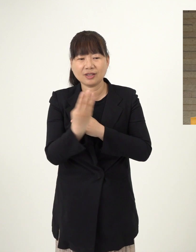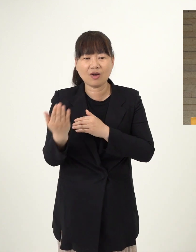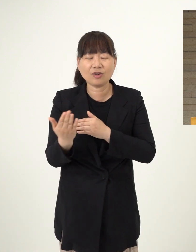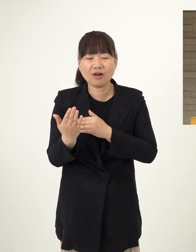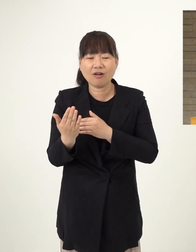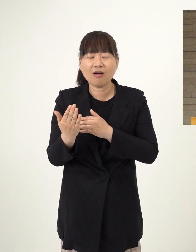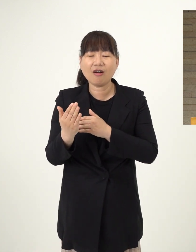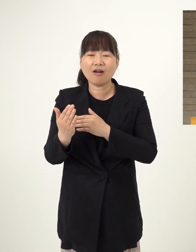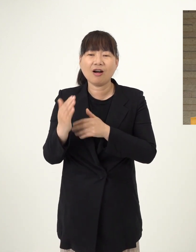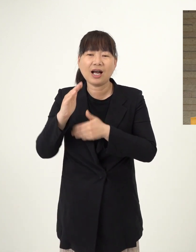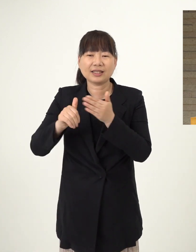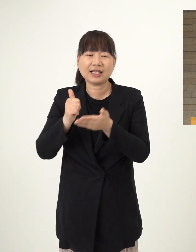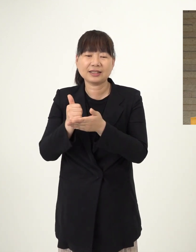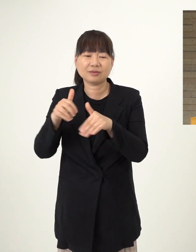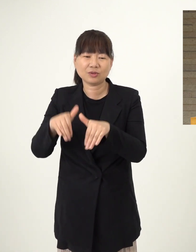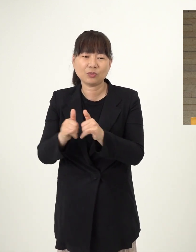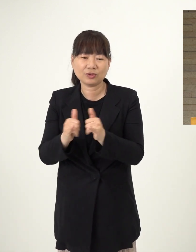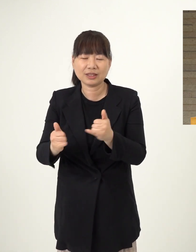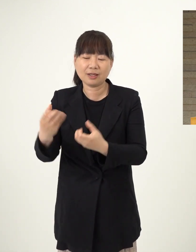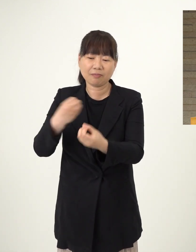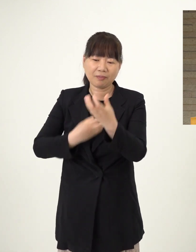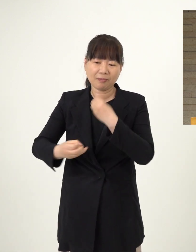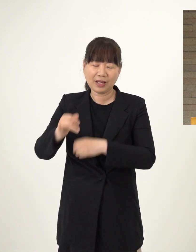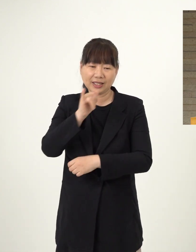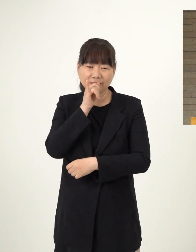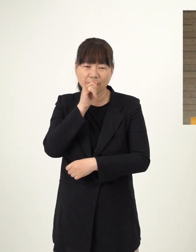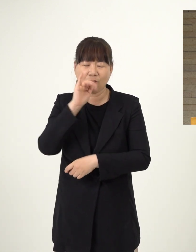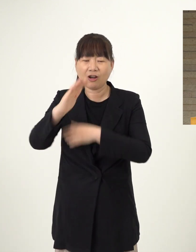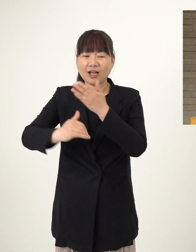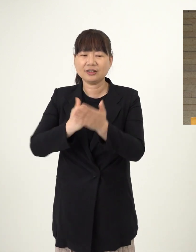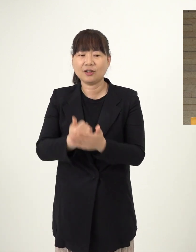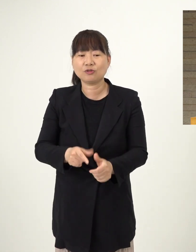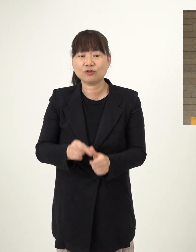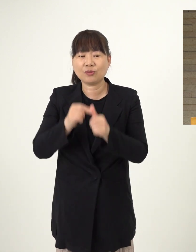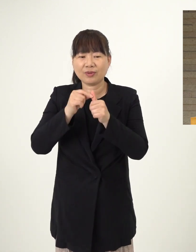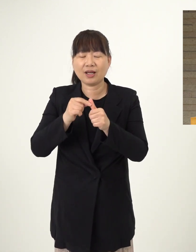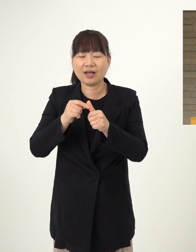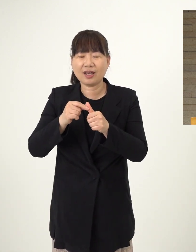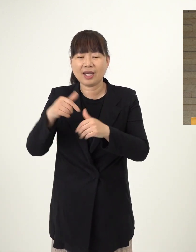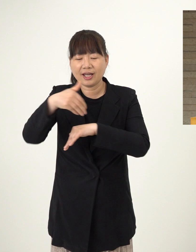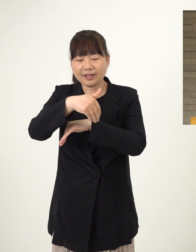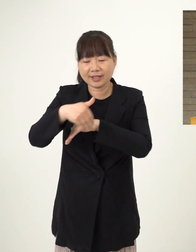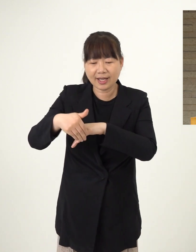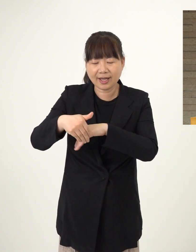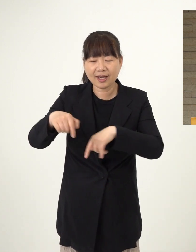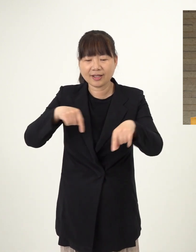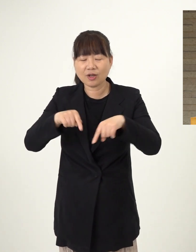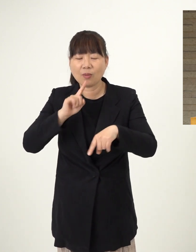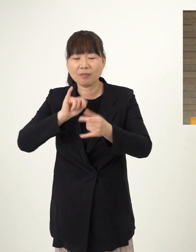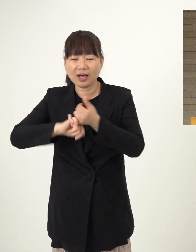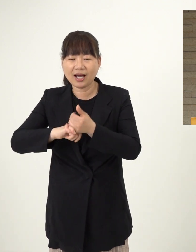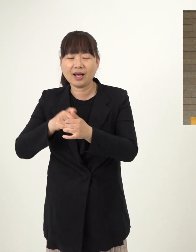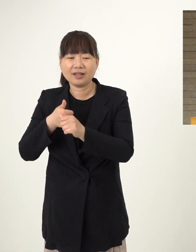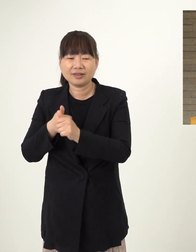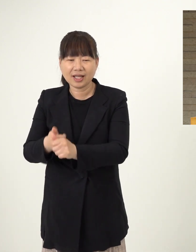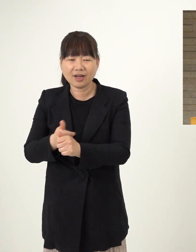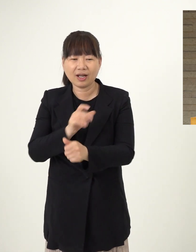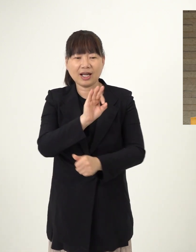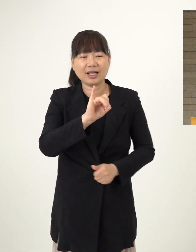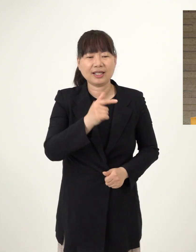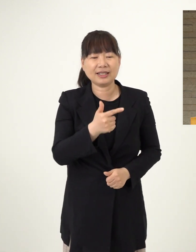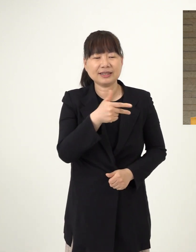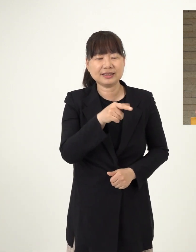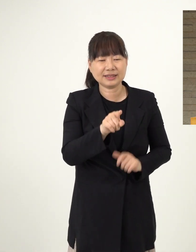선지자들이 얘기했어요, 안 했어요? 그 하나님의 구원의 경영과 언약대로 인자는 갈